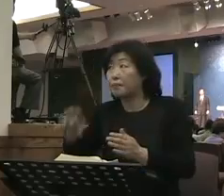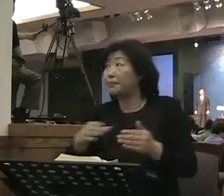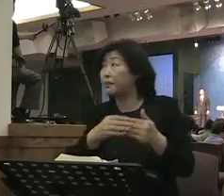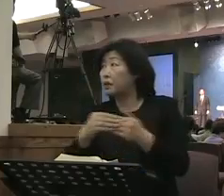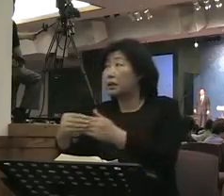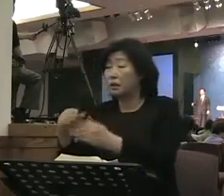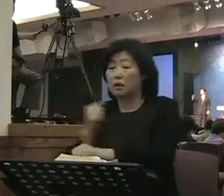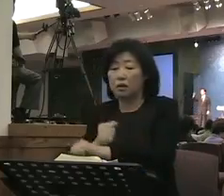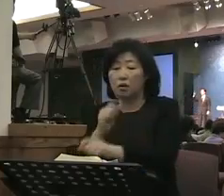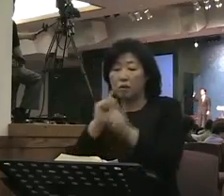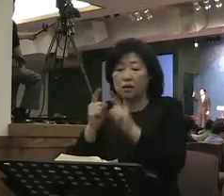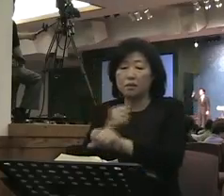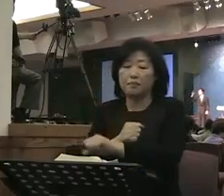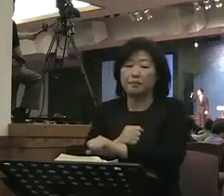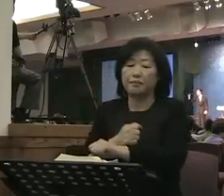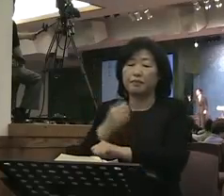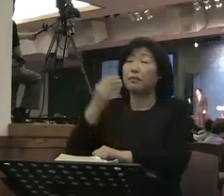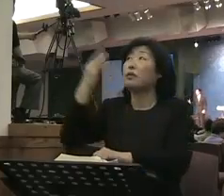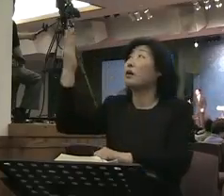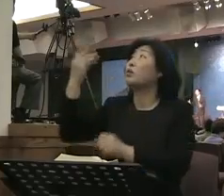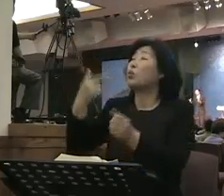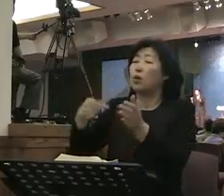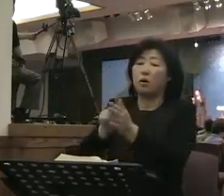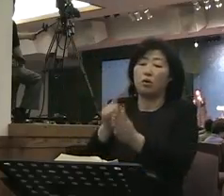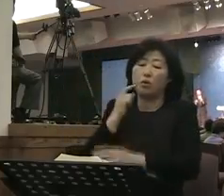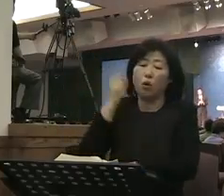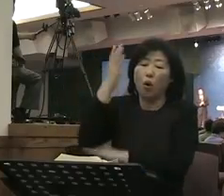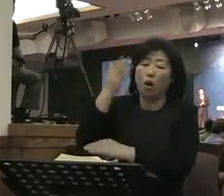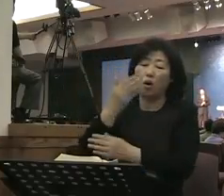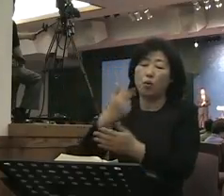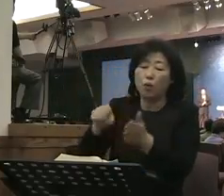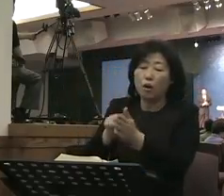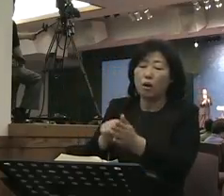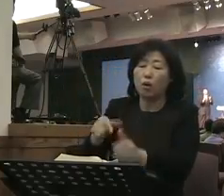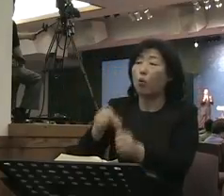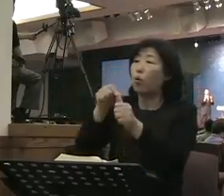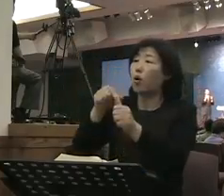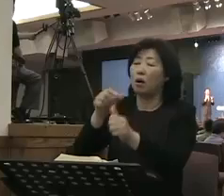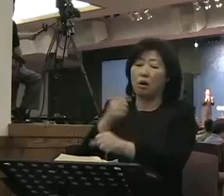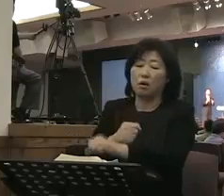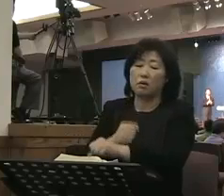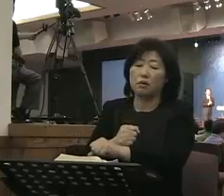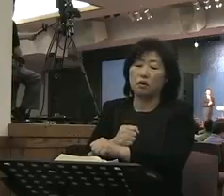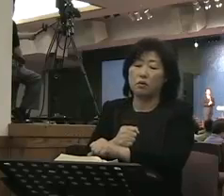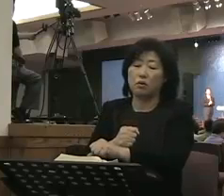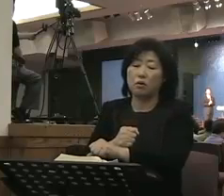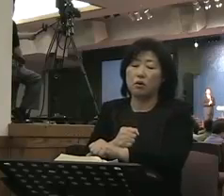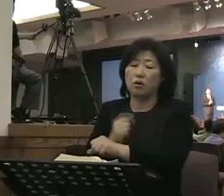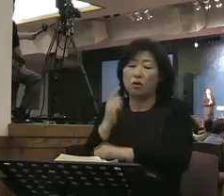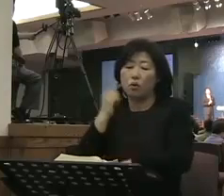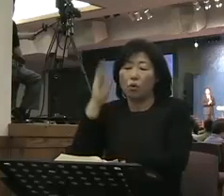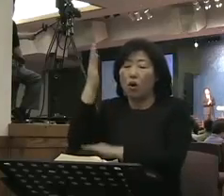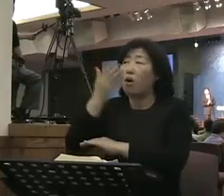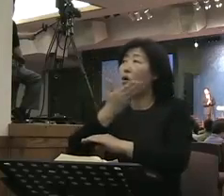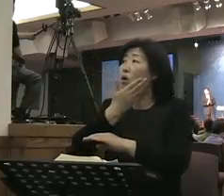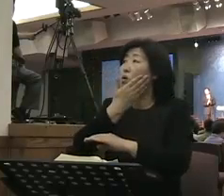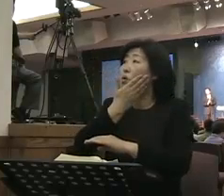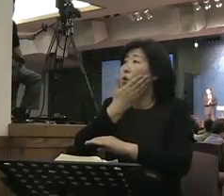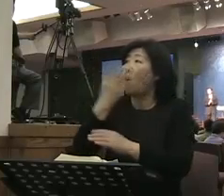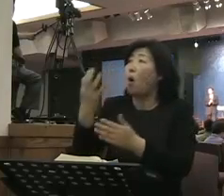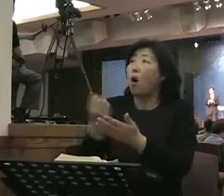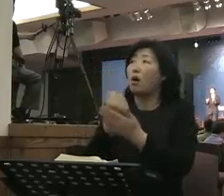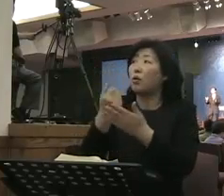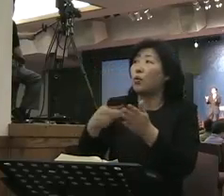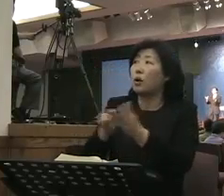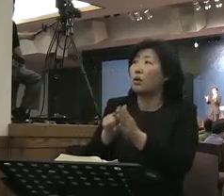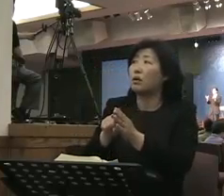말씀하십니다. 하나님은 당신의 영광을 위하여 우리를 구원하시고 당신의 영광을 보존하기 위해 하나님의